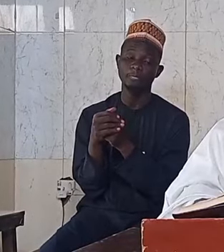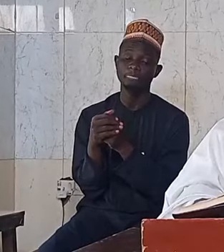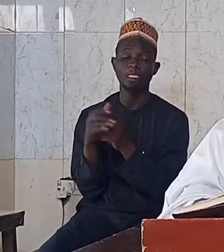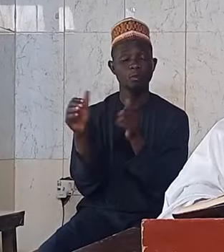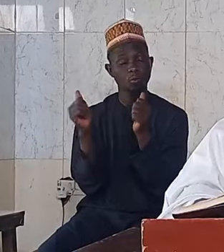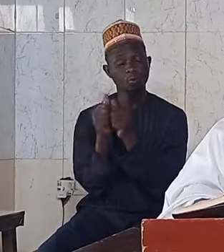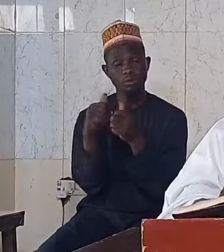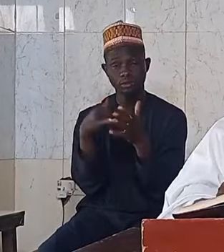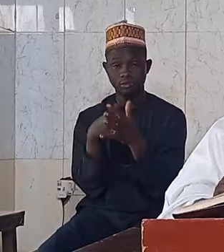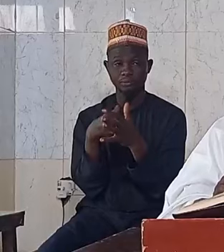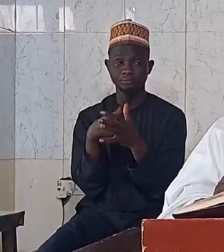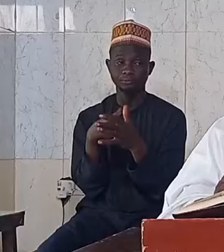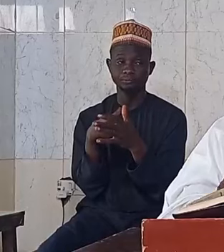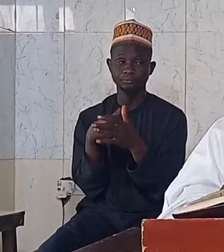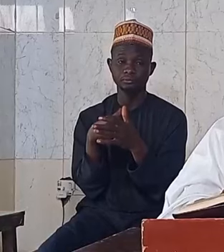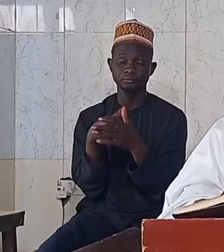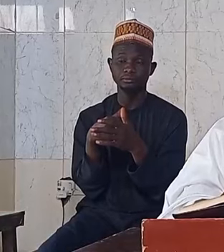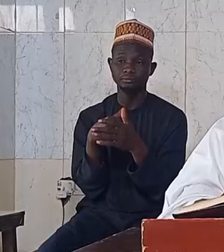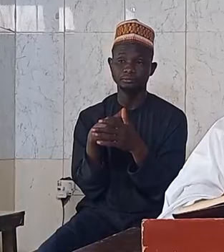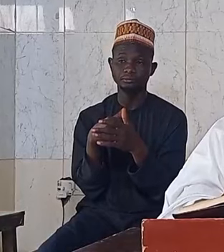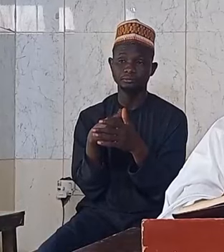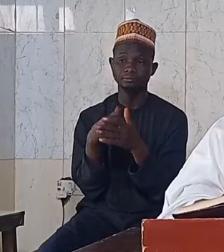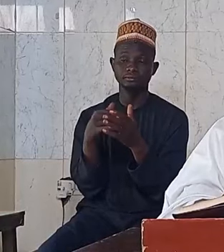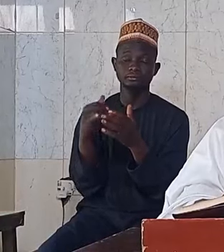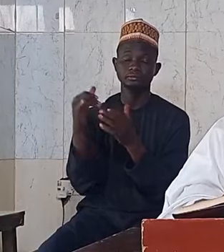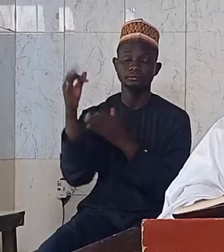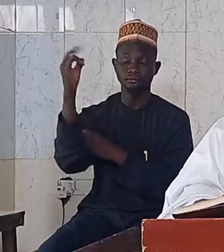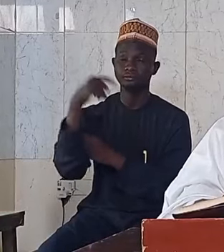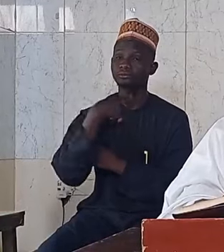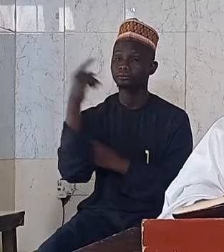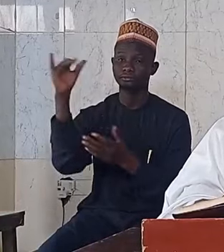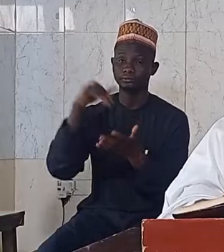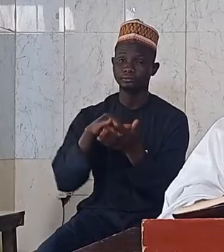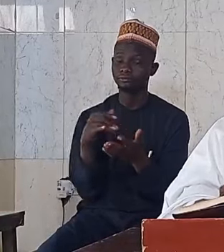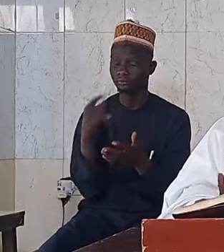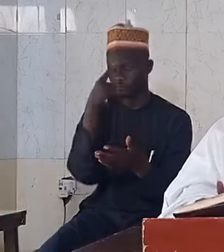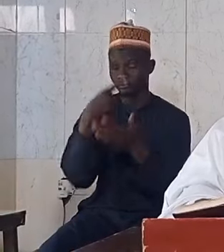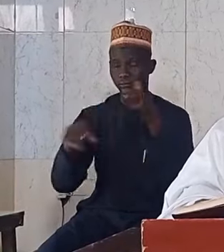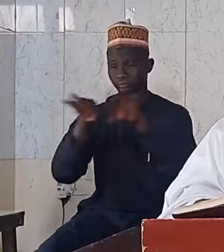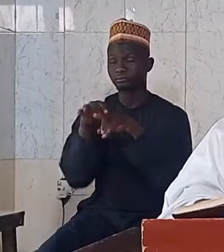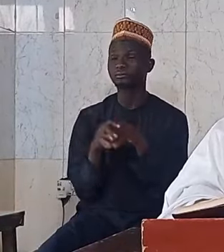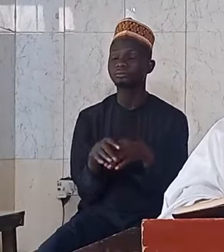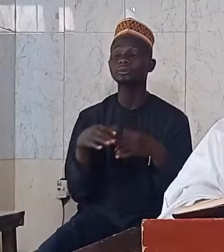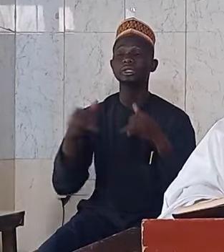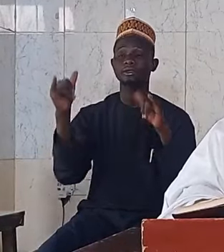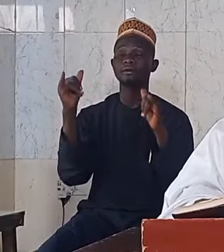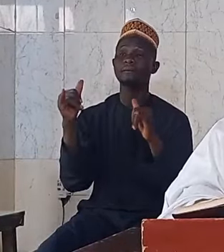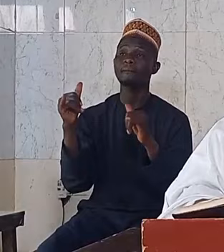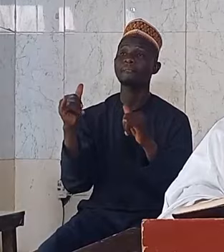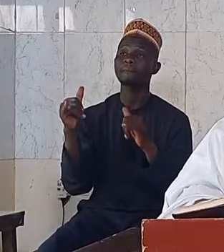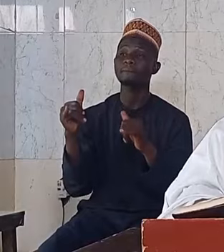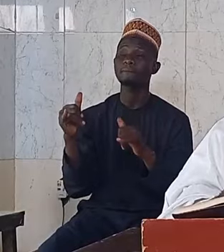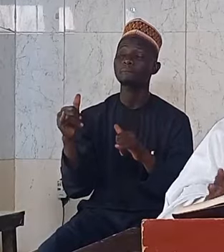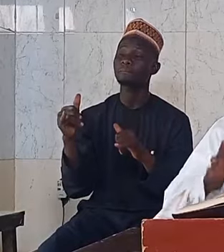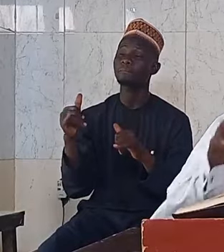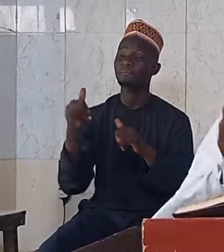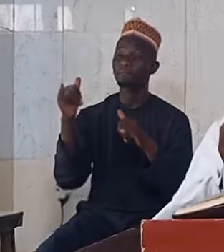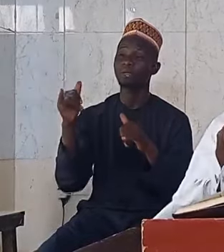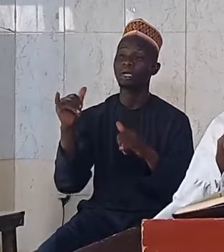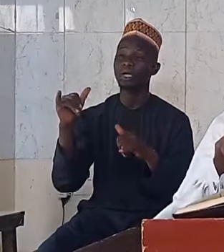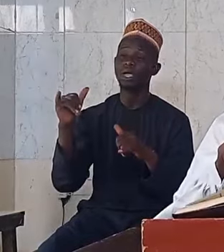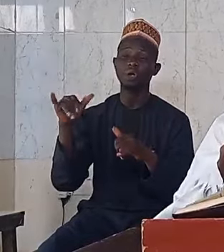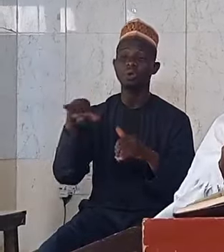amma tare da haka faqad nalahum a'zamu dhulmi min a'daihim gashi kuwa mummun gashi